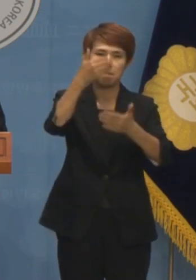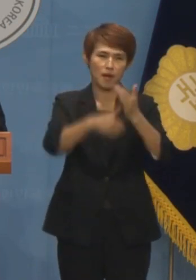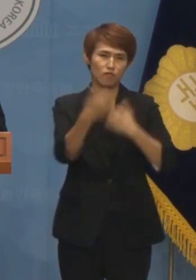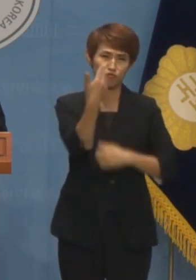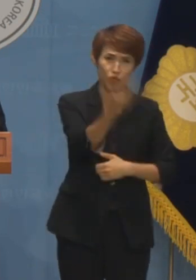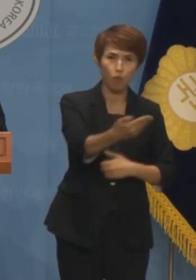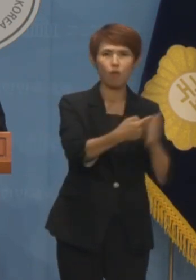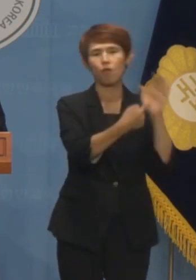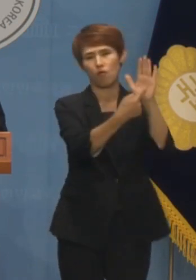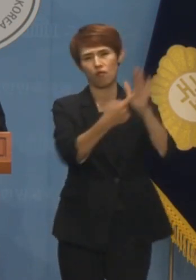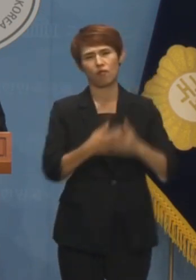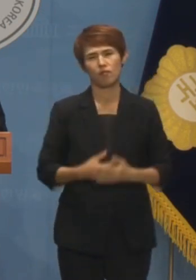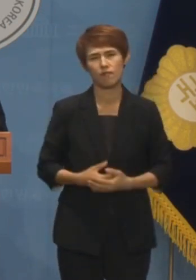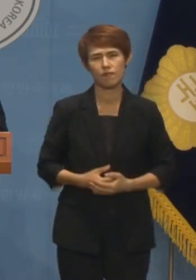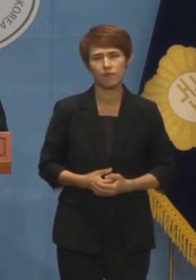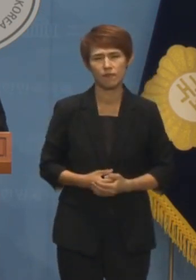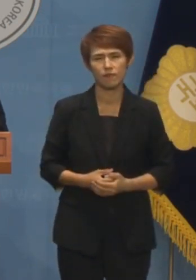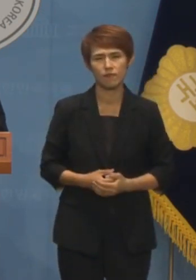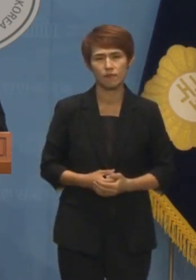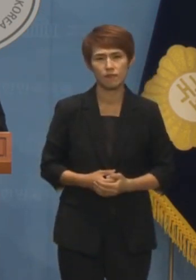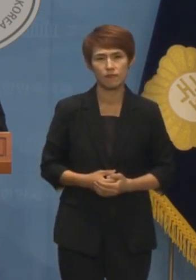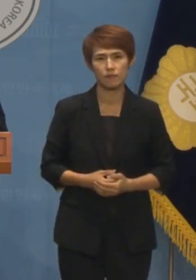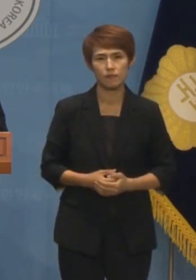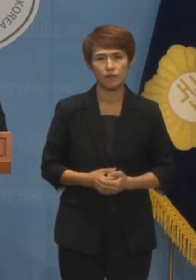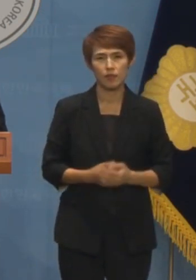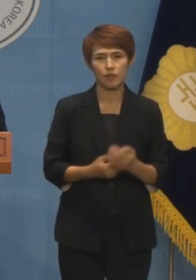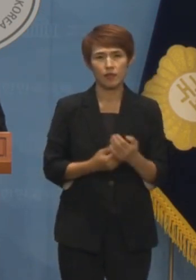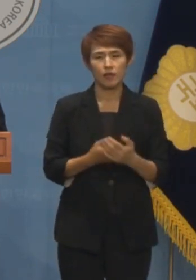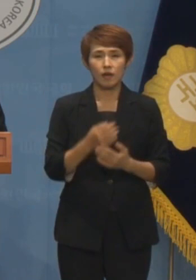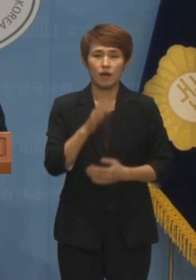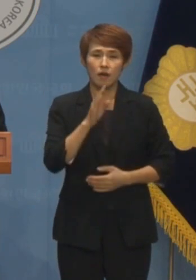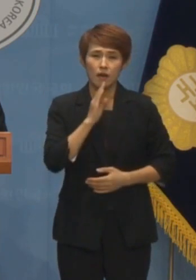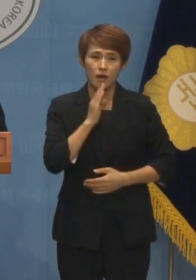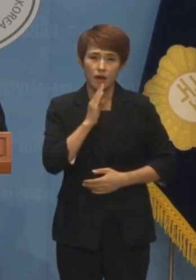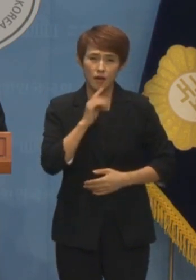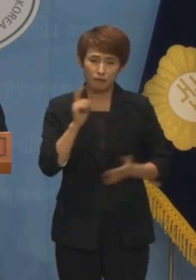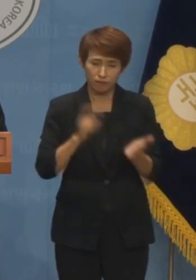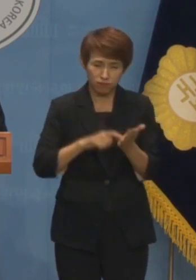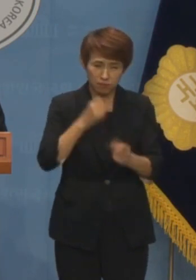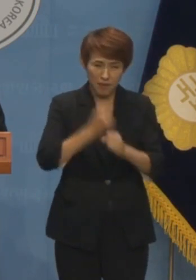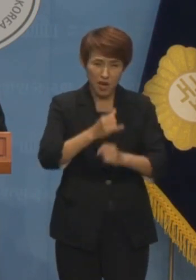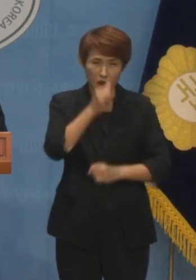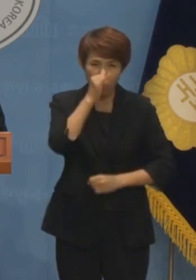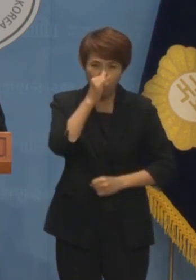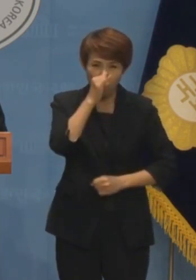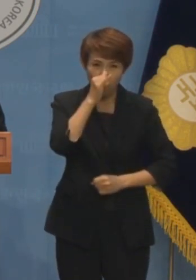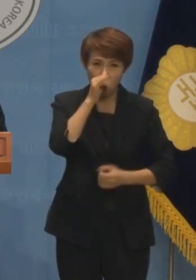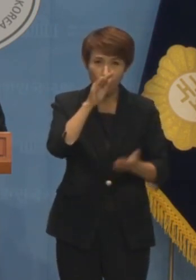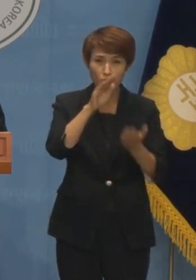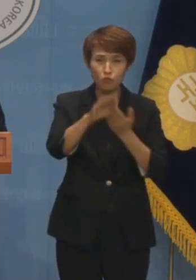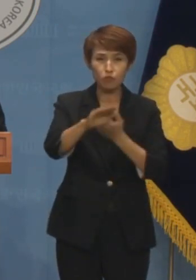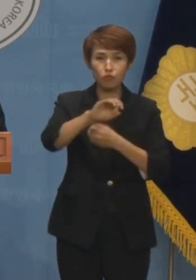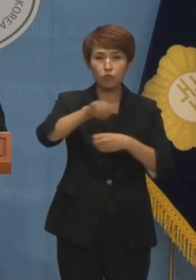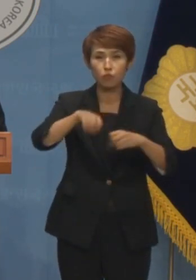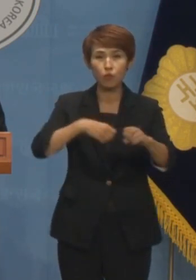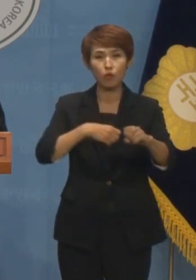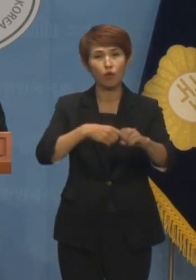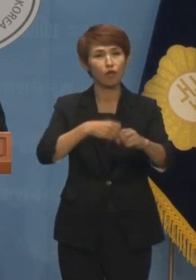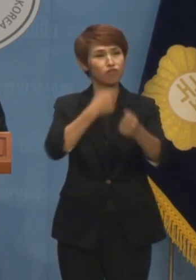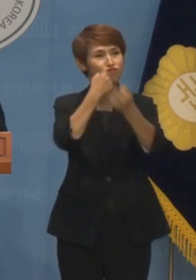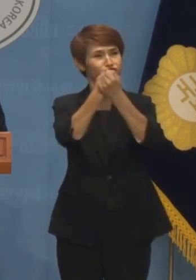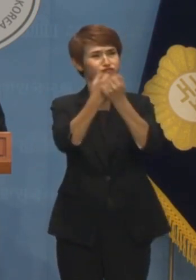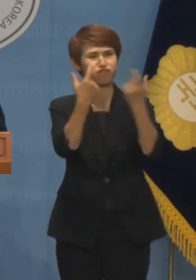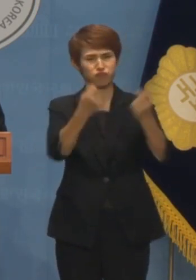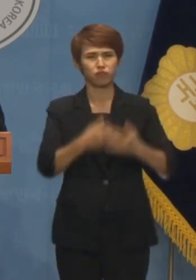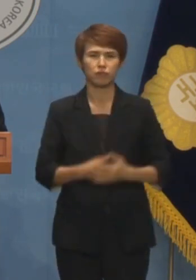깎아주겠다고 발표한 것입니다. 화재 경보를 올려놓고 가스 밸브를 여는 격입니다.